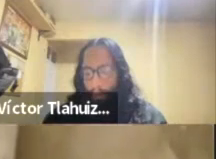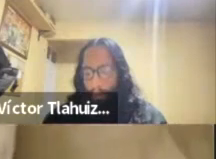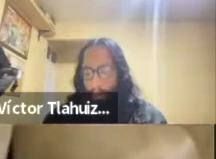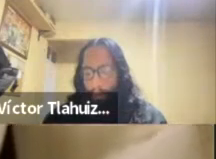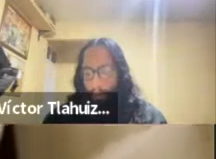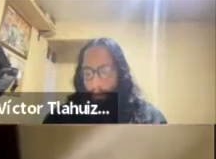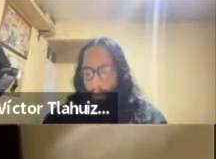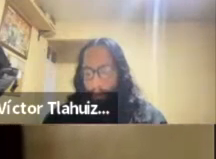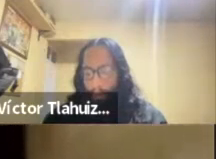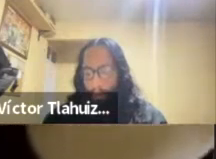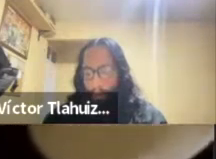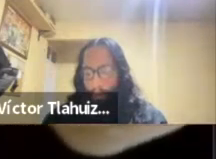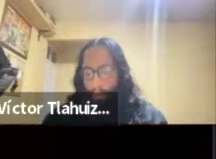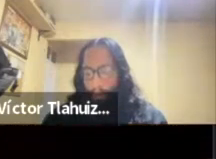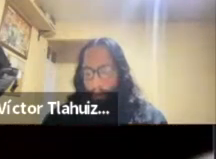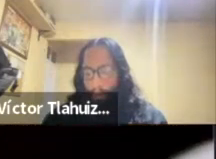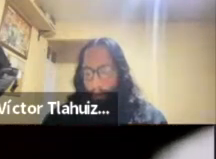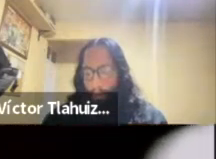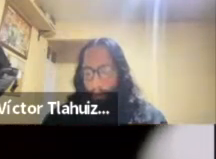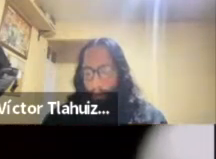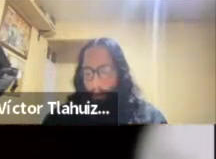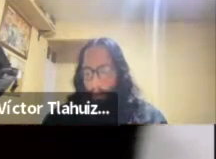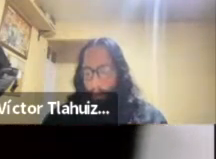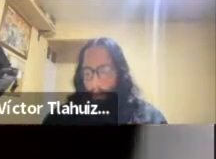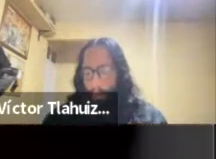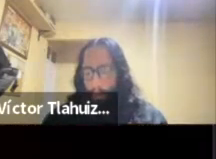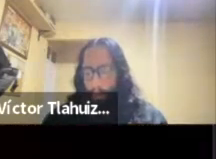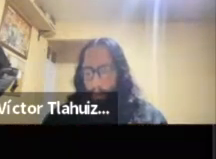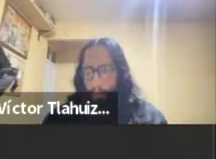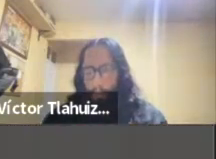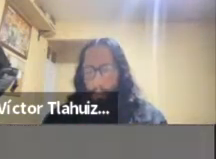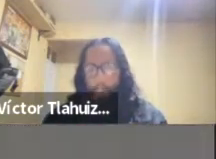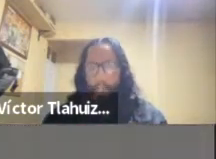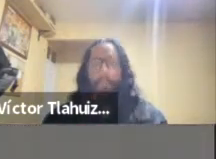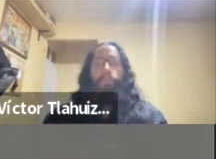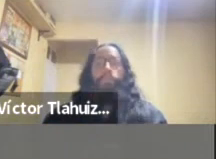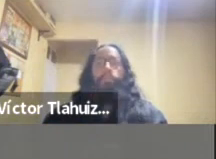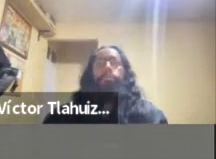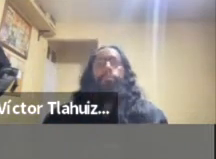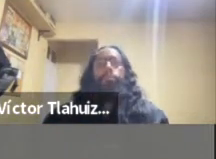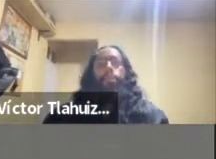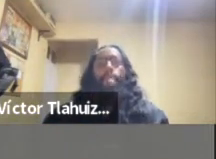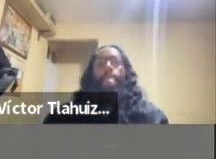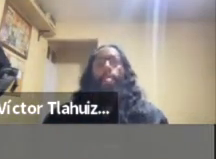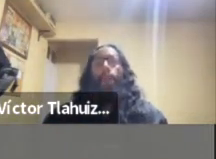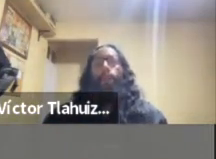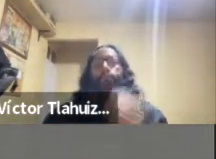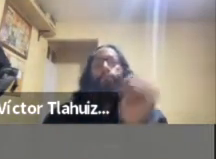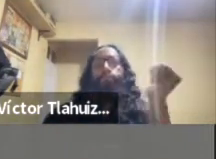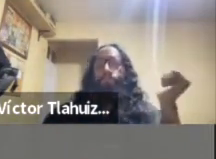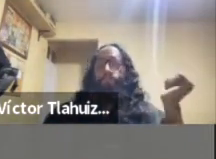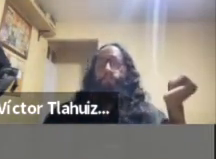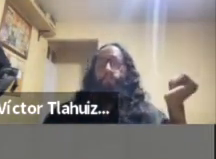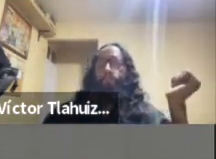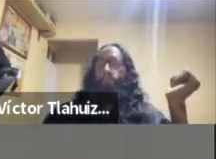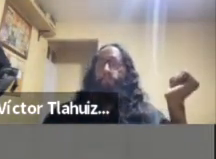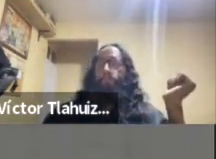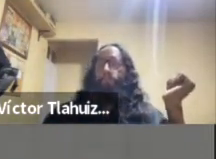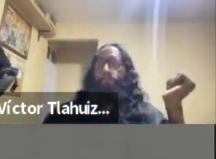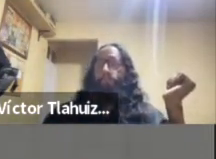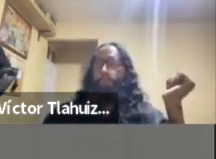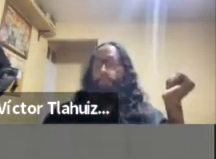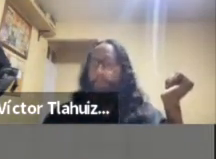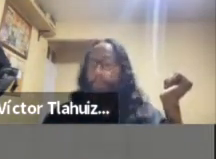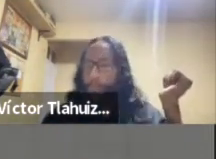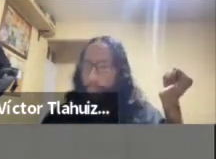se conocerá como canon clásico de belleza. En esta época, la belleza es interpretada como resultado